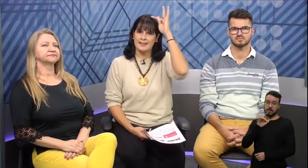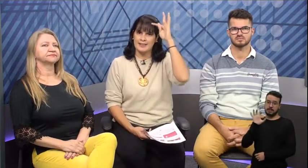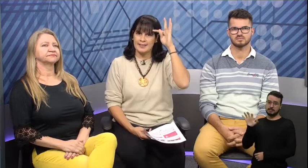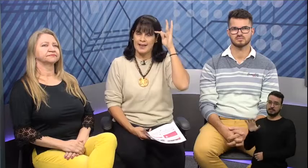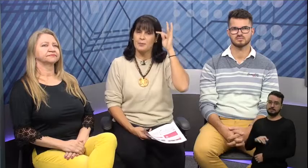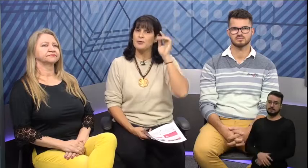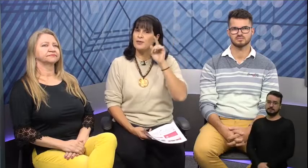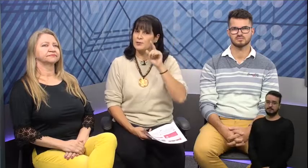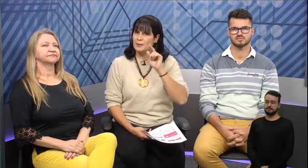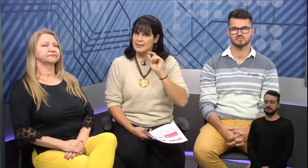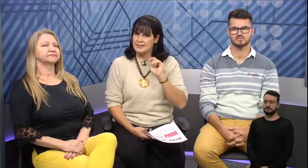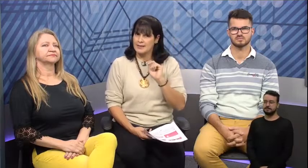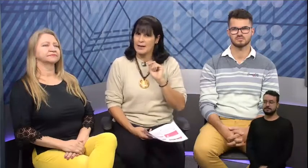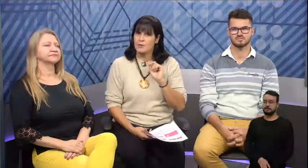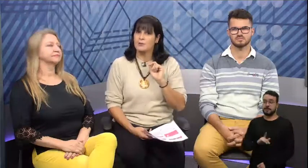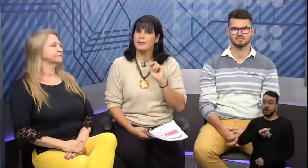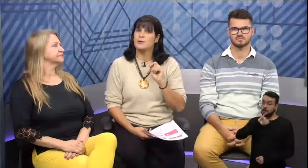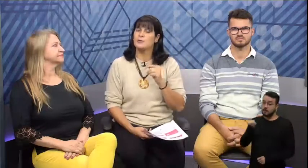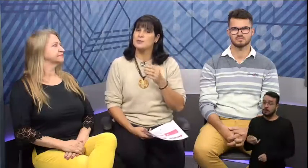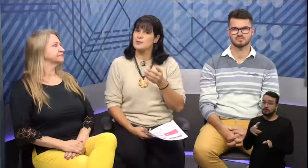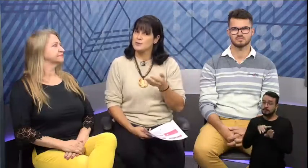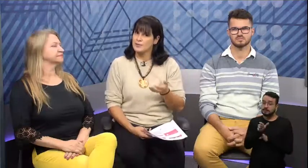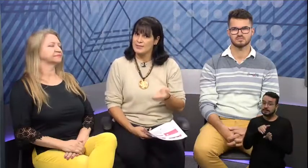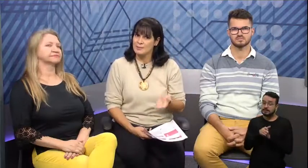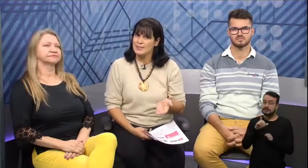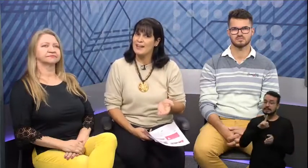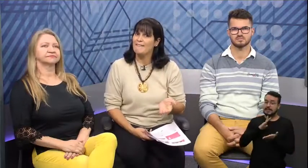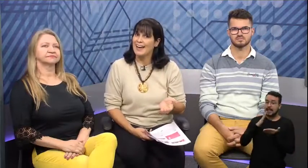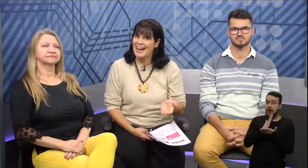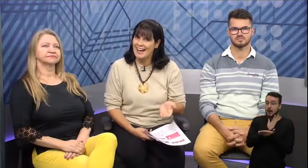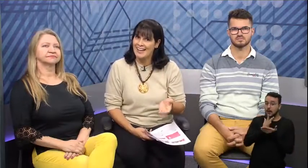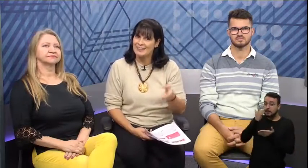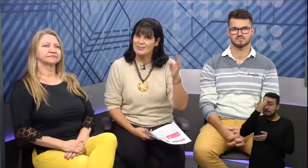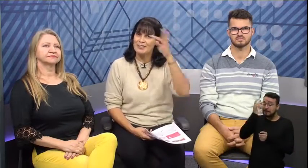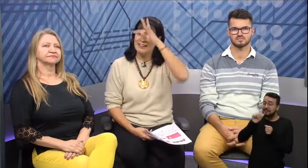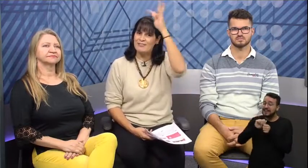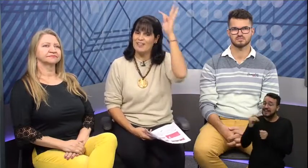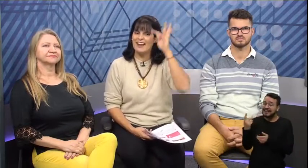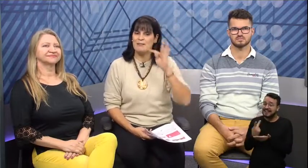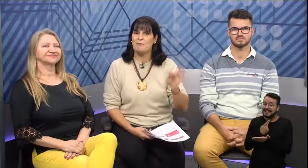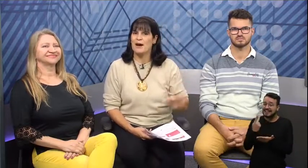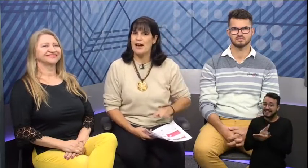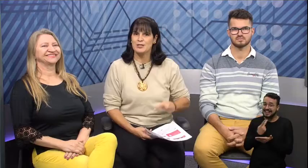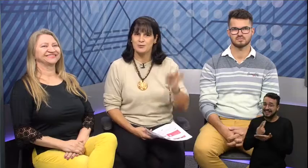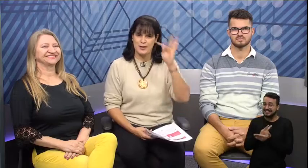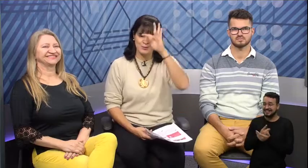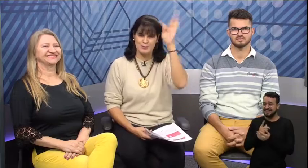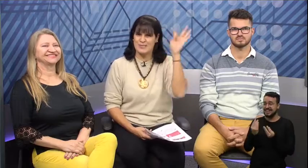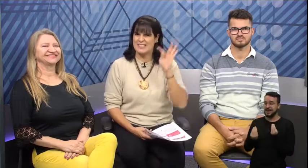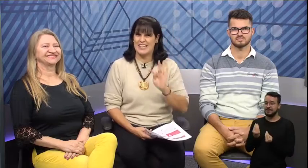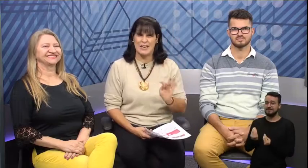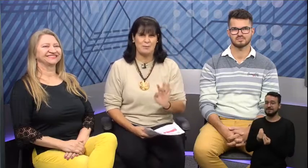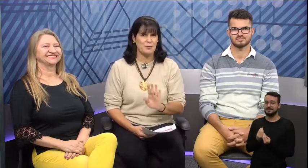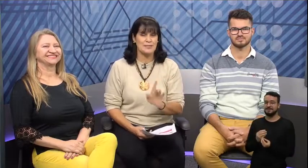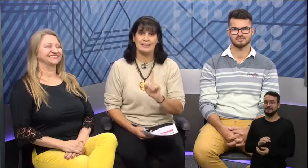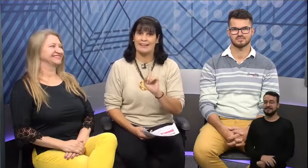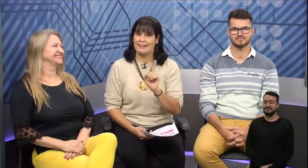aqui. Aproveito para ensinar, porque tem algumas pessoas que fazem meu sinal errado, que vem lá embaixo, faz um Z, uma coisa...